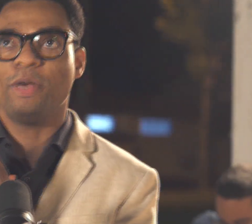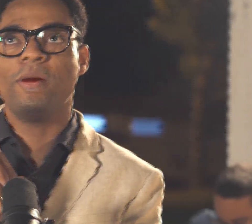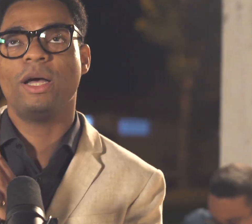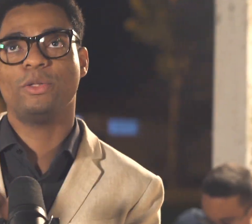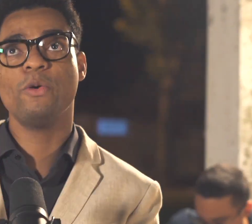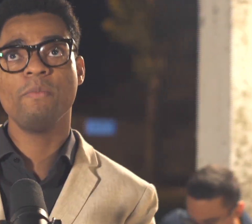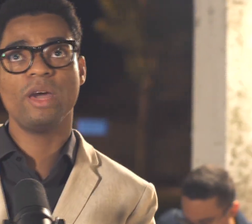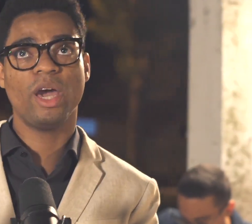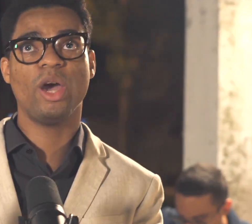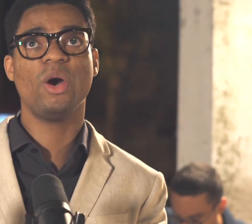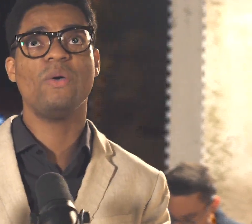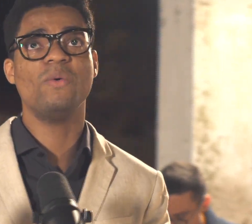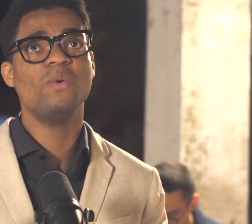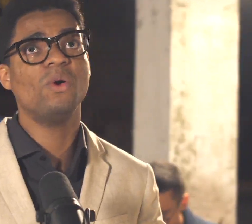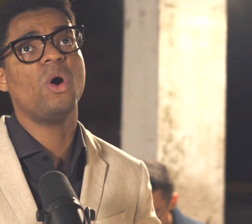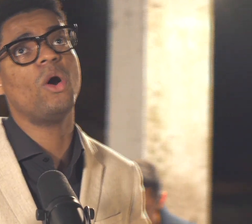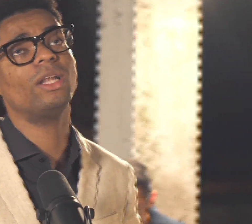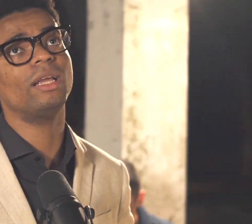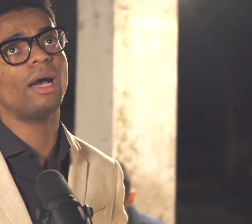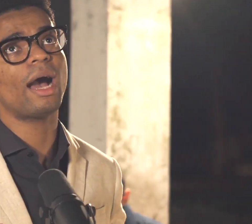em ti firmando o meu